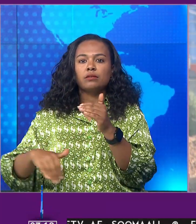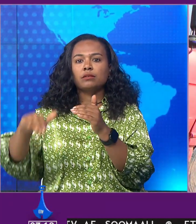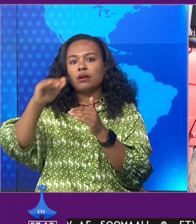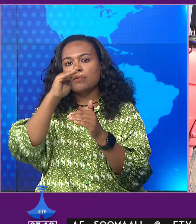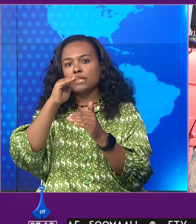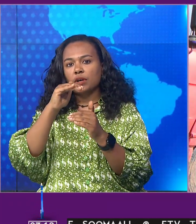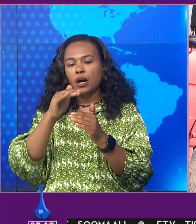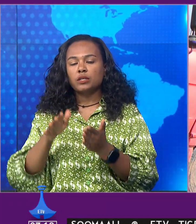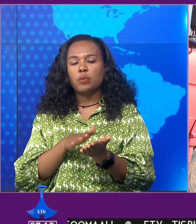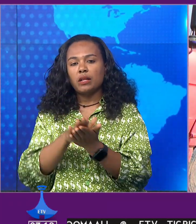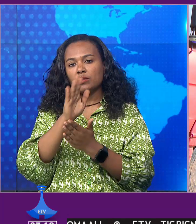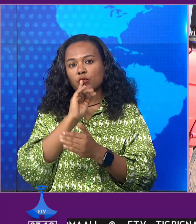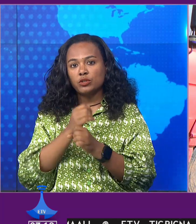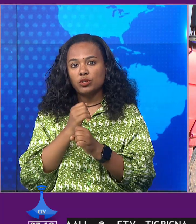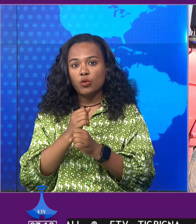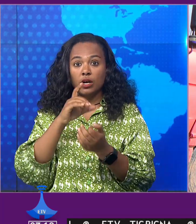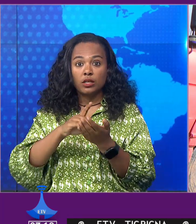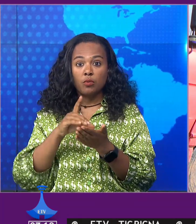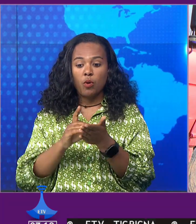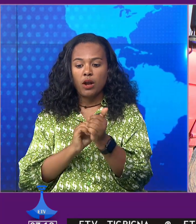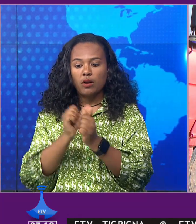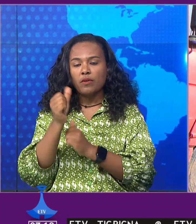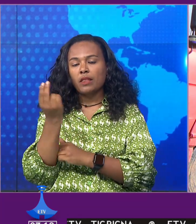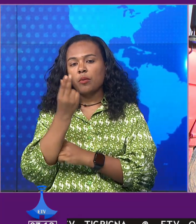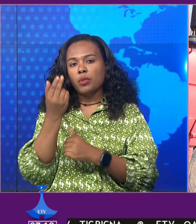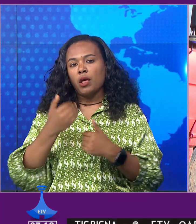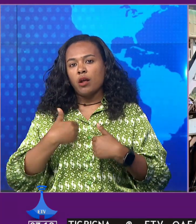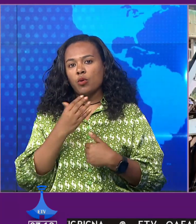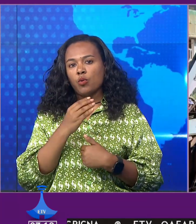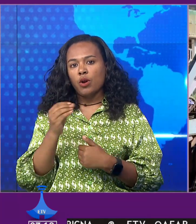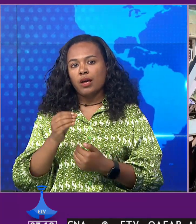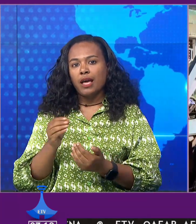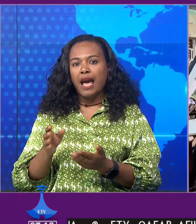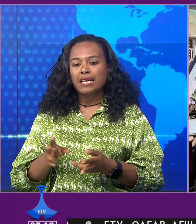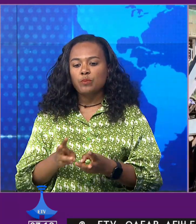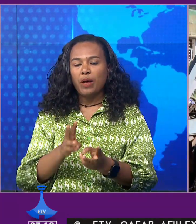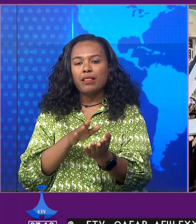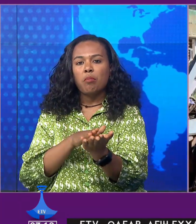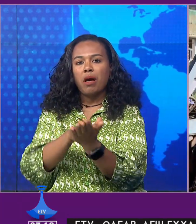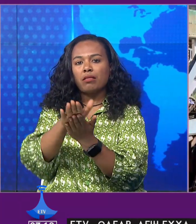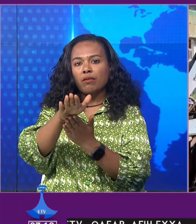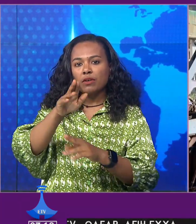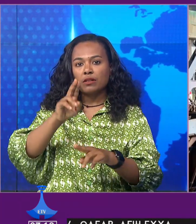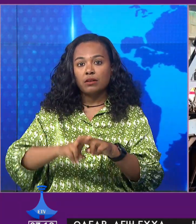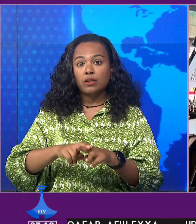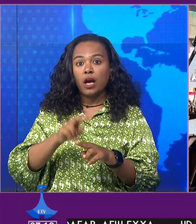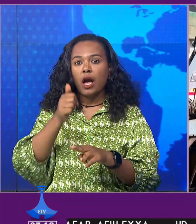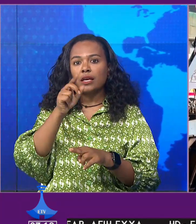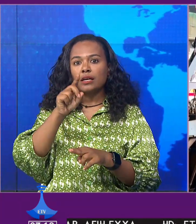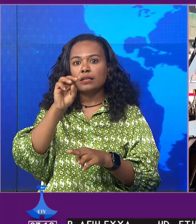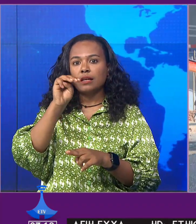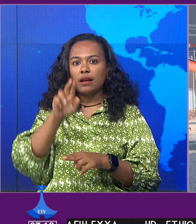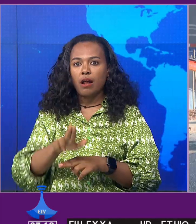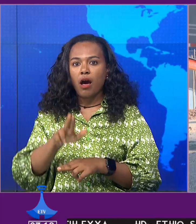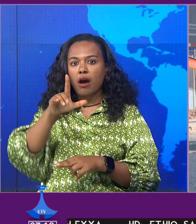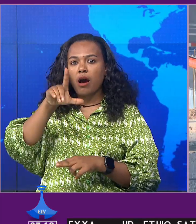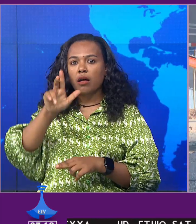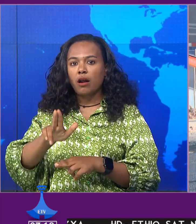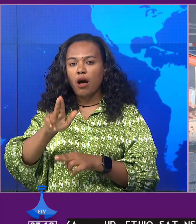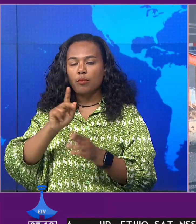ያለ። ከመዲናዋ አዲስ አበባ ያለፈ ጠቀሜታ ያለውና የአስፋልት ማንጠፍ ስራ የተጀመረለት ይህ የአየር ጤና ካራ የመንገድ